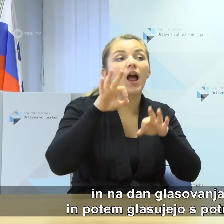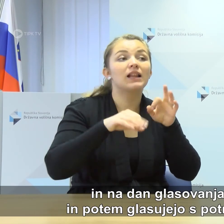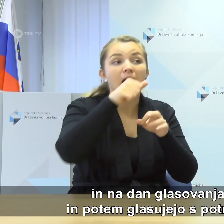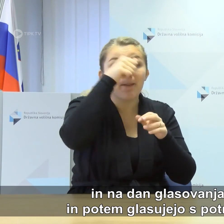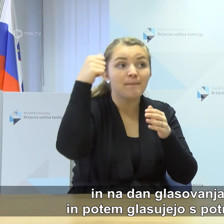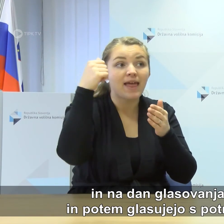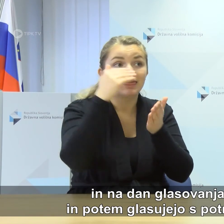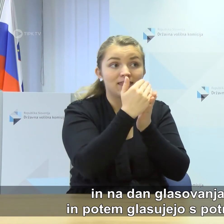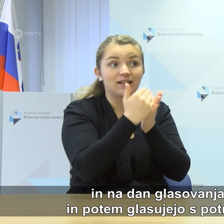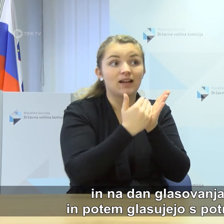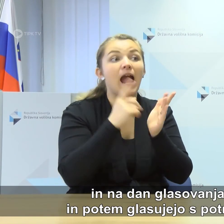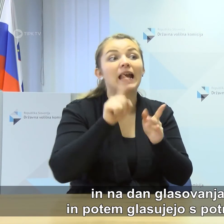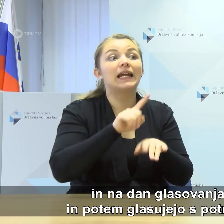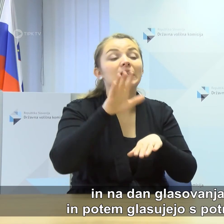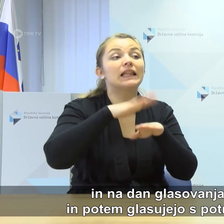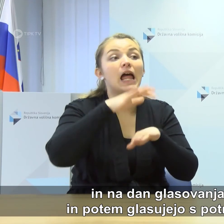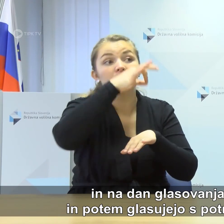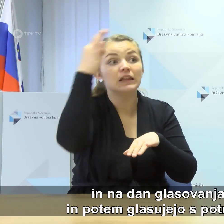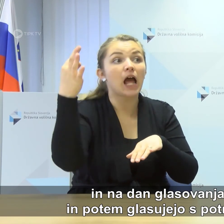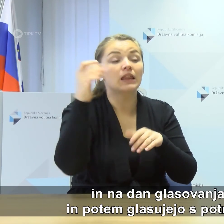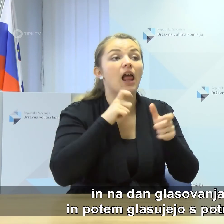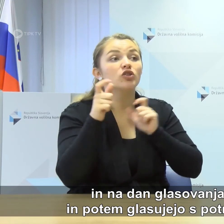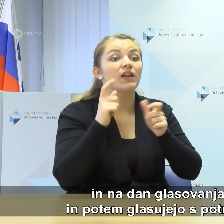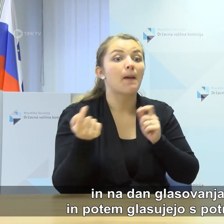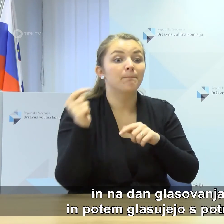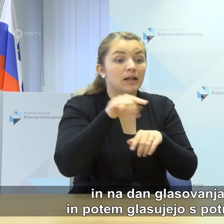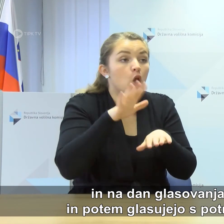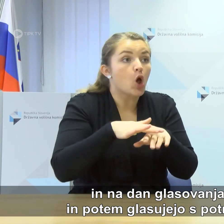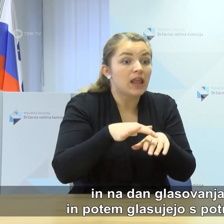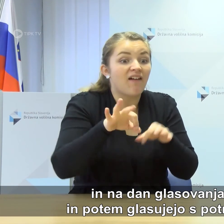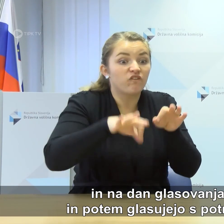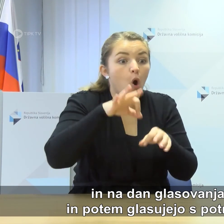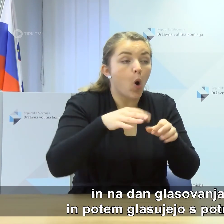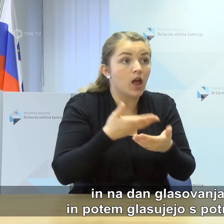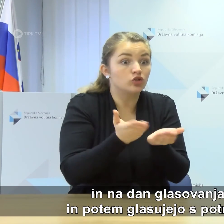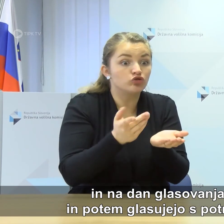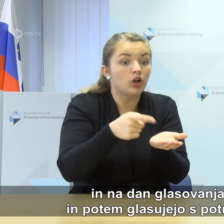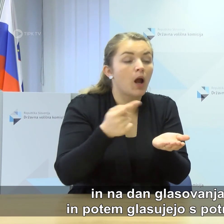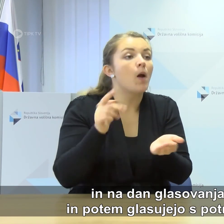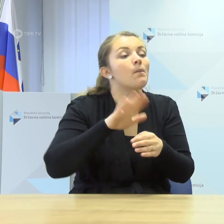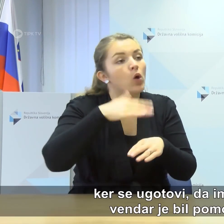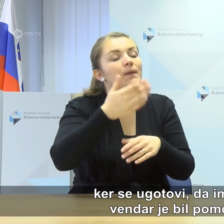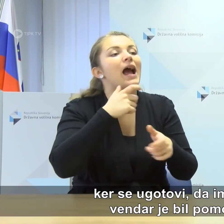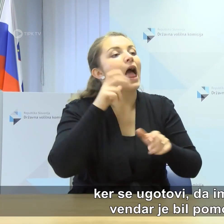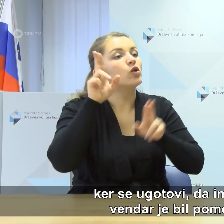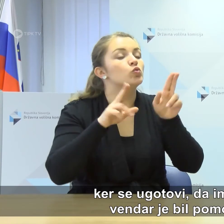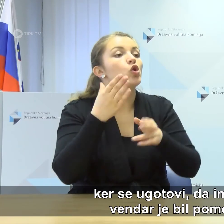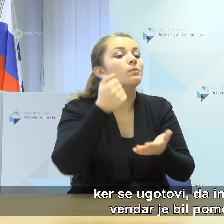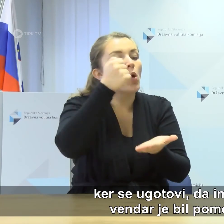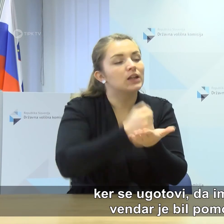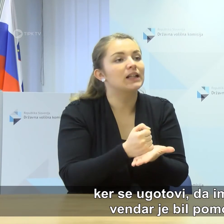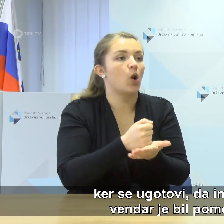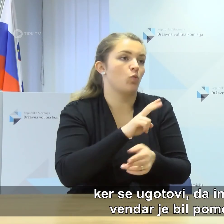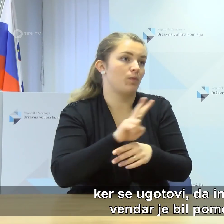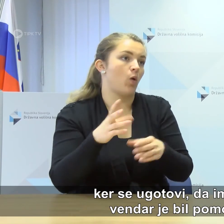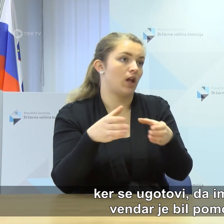na volišče in potem glasujejo s potrdilom upravne enote, ker se ugotovi, da ima volilno pravico, vendar je